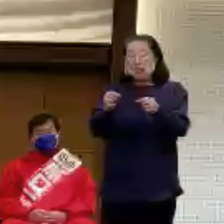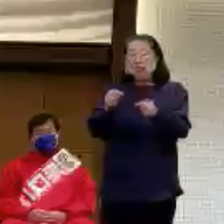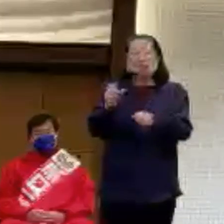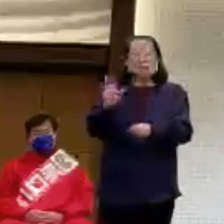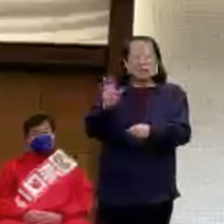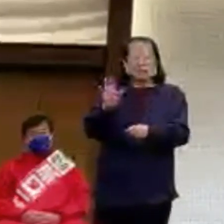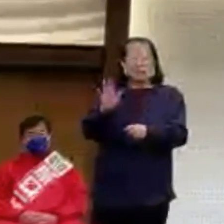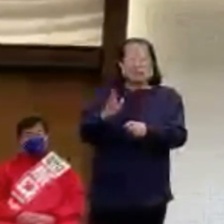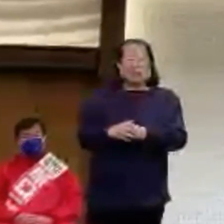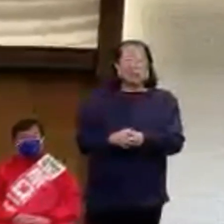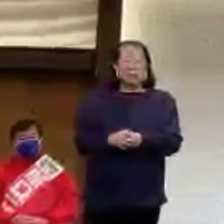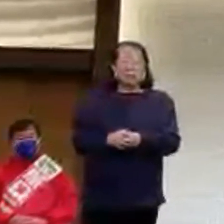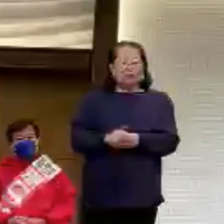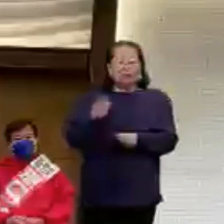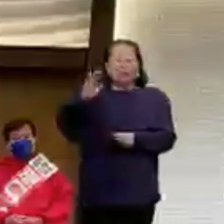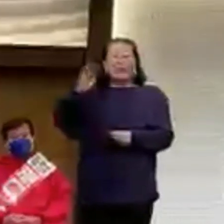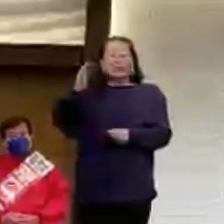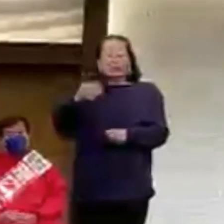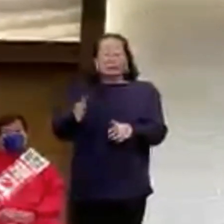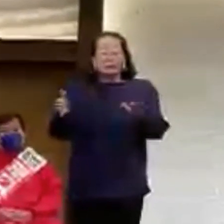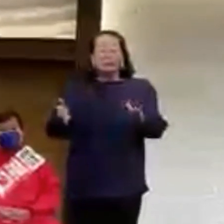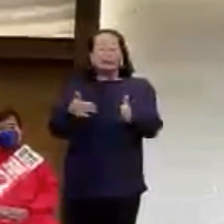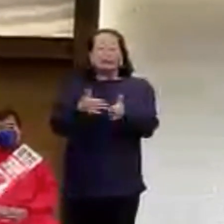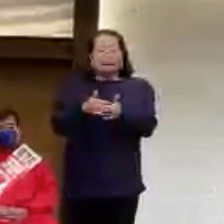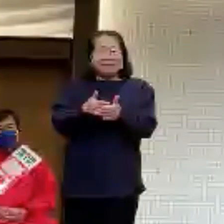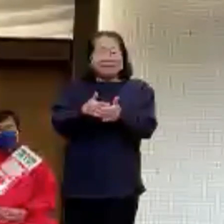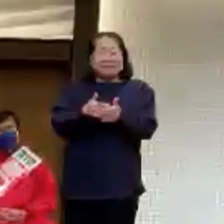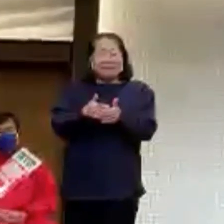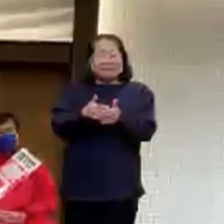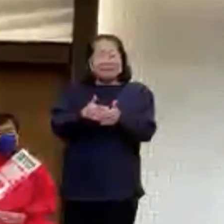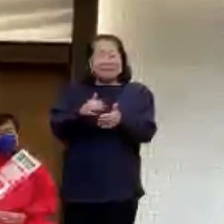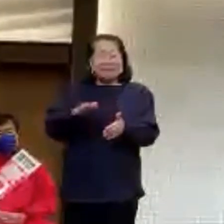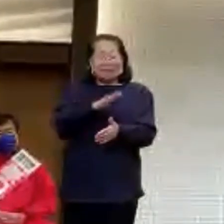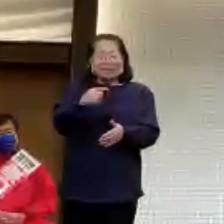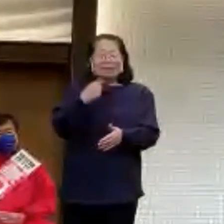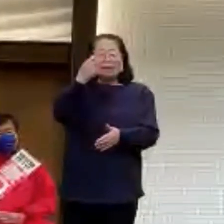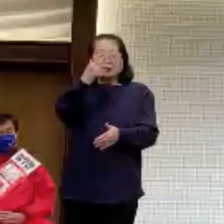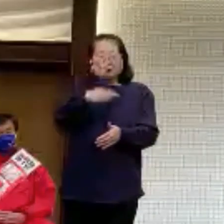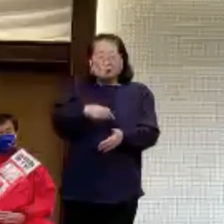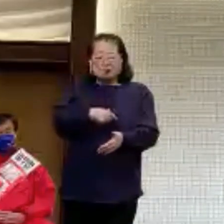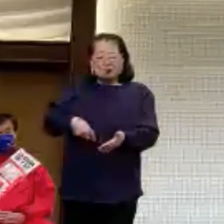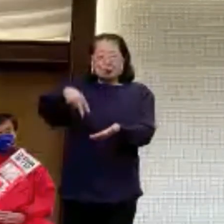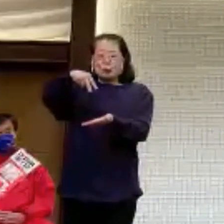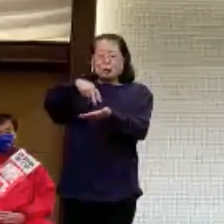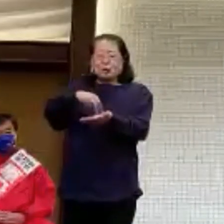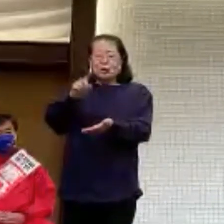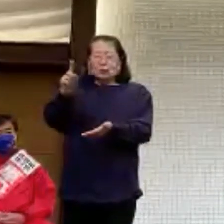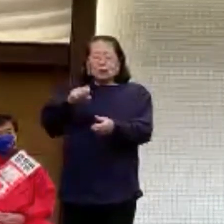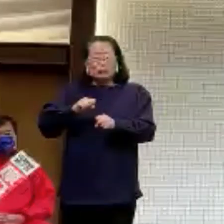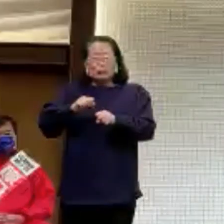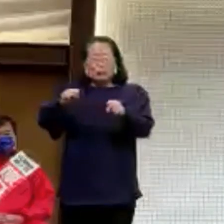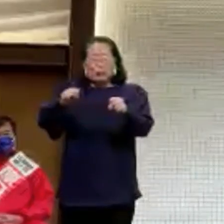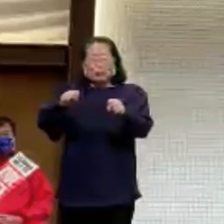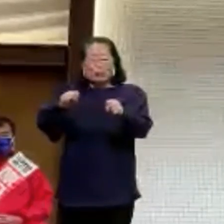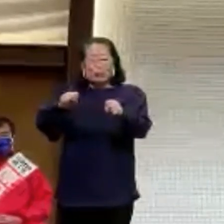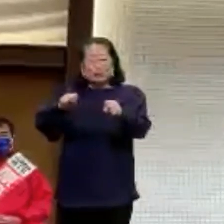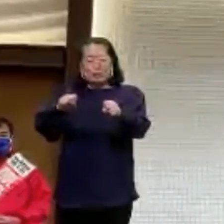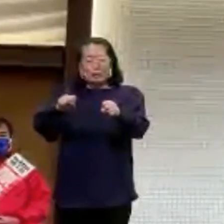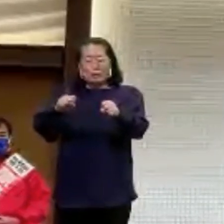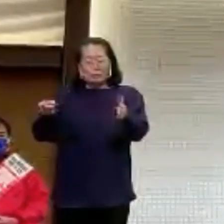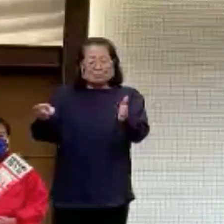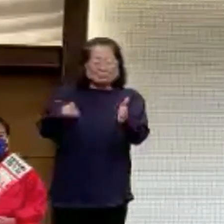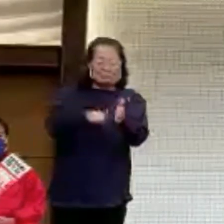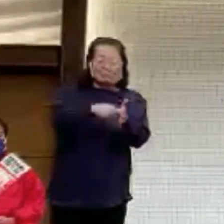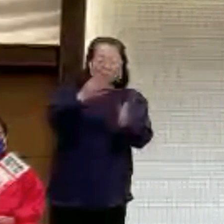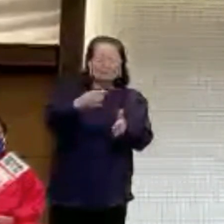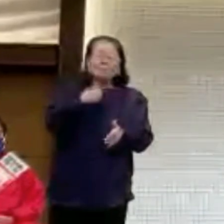いです。だけど今まで原口和弘候補が何をしてきたかということを